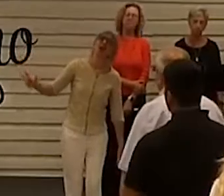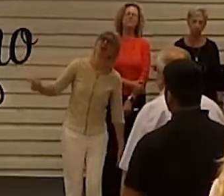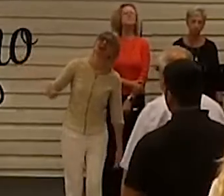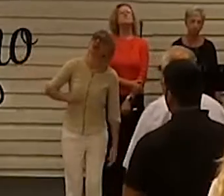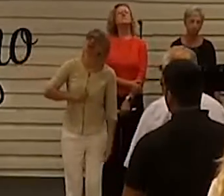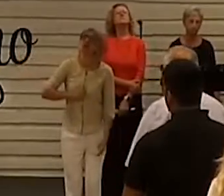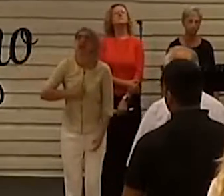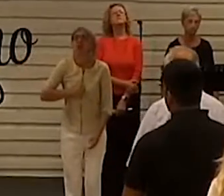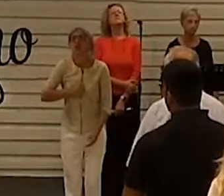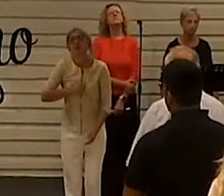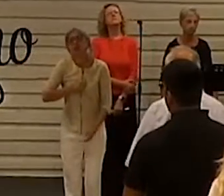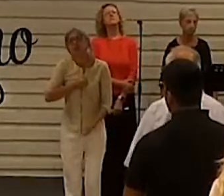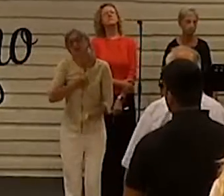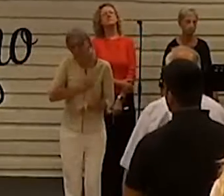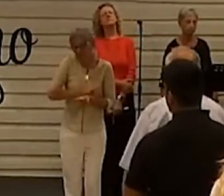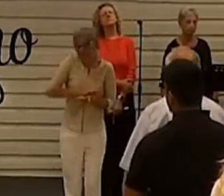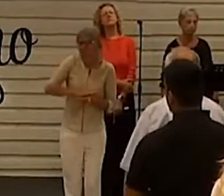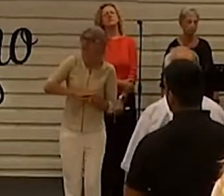consolatore,